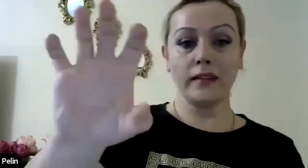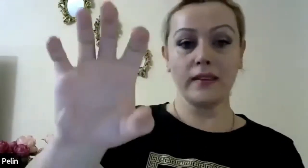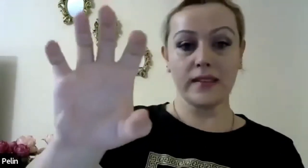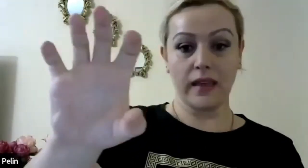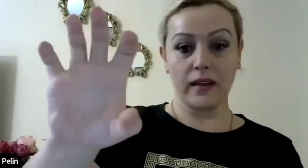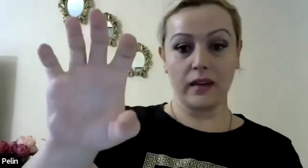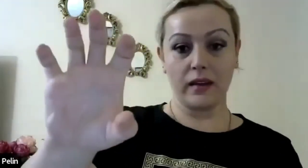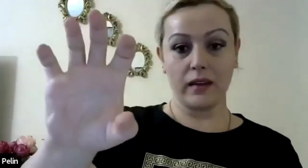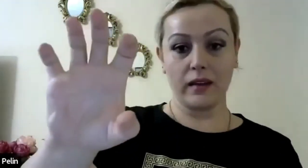kendisi.